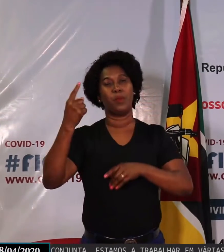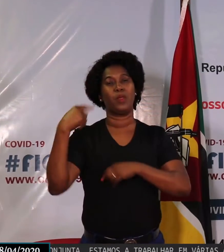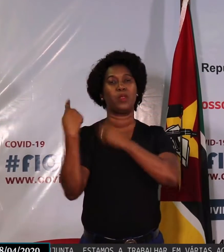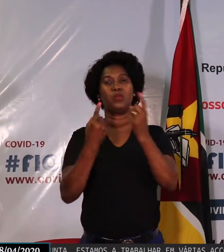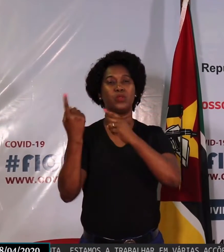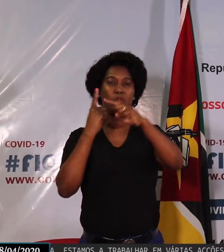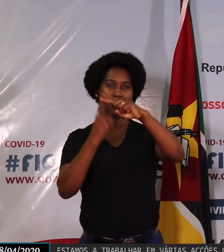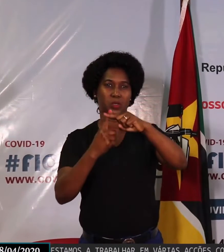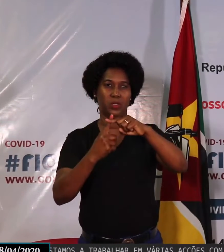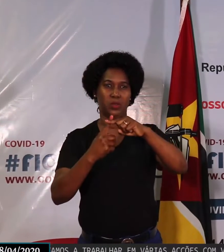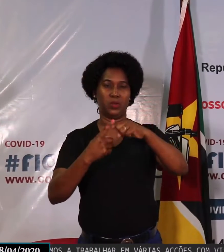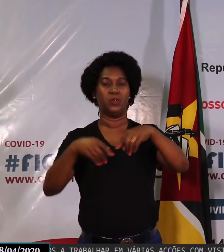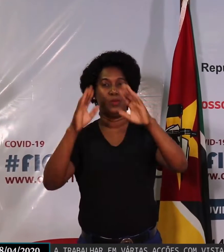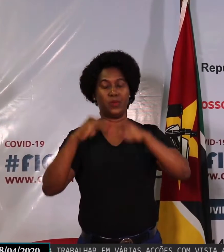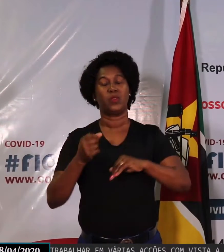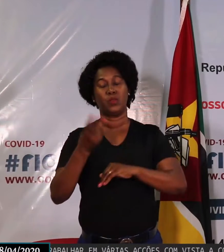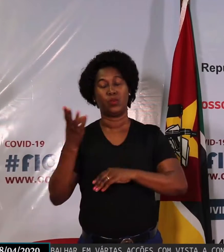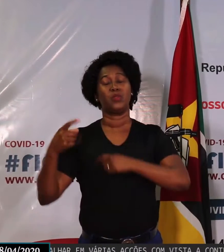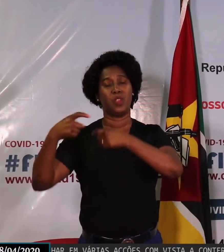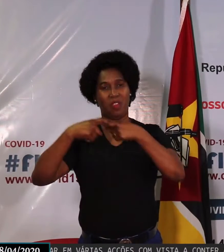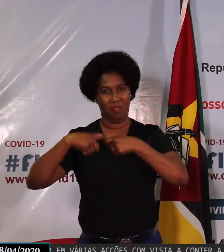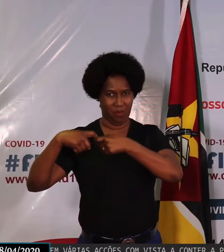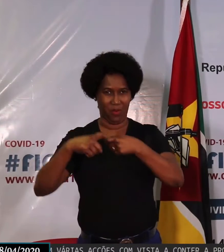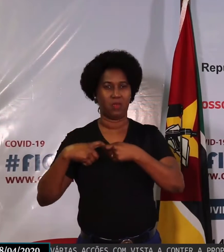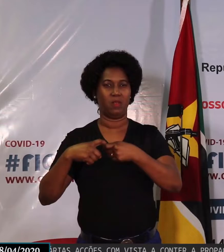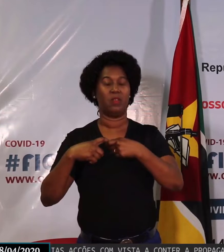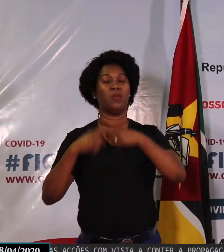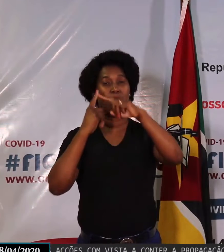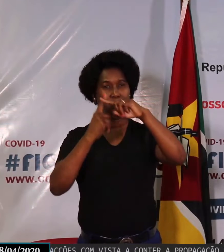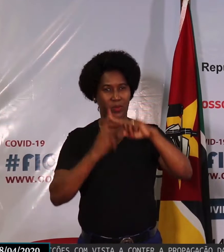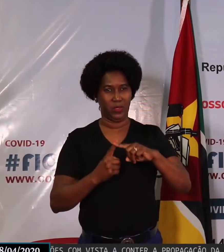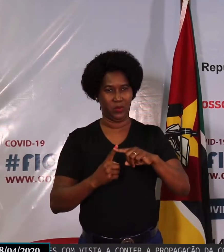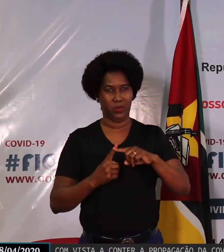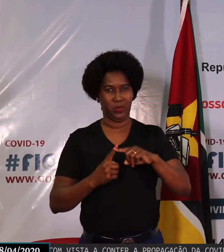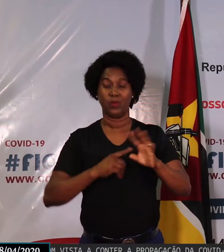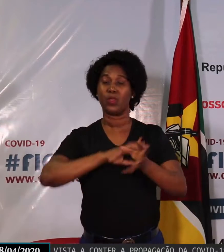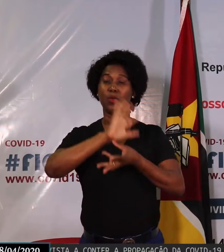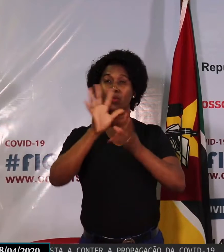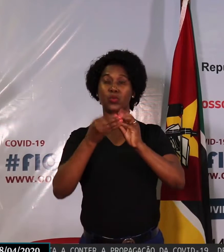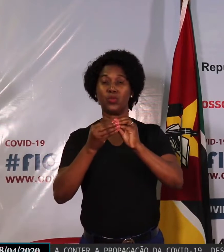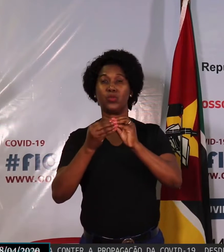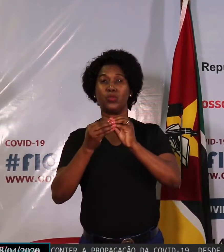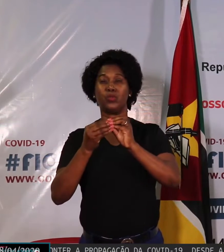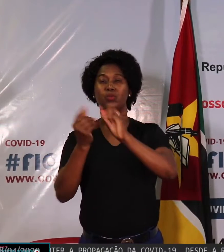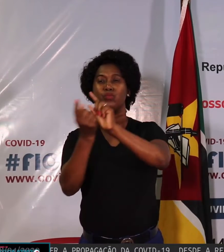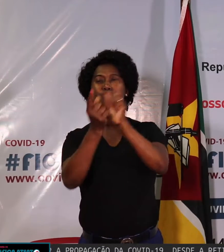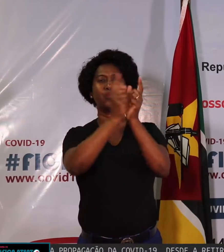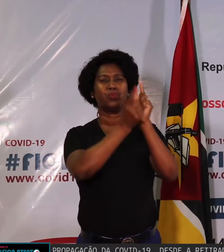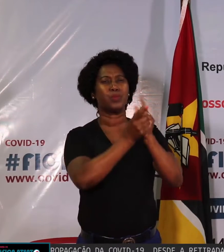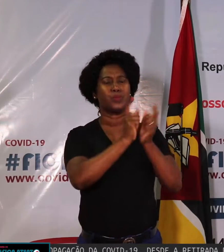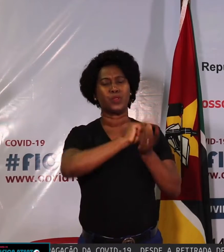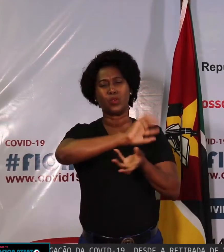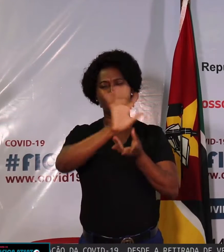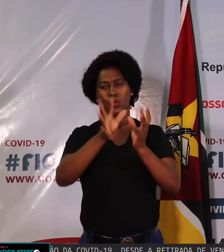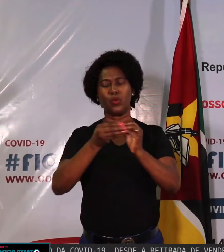meio familiar deste caso positivo. Todos os contactos mapeados estão em quarentena,